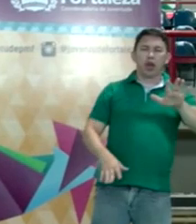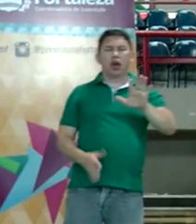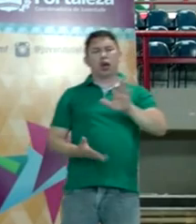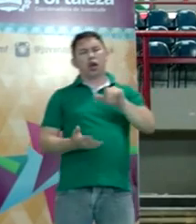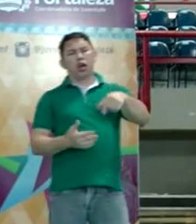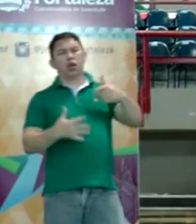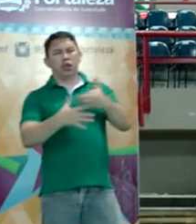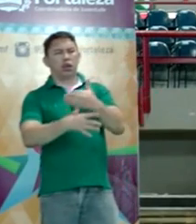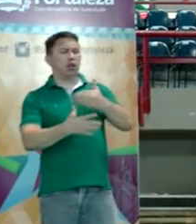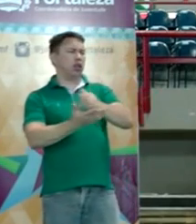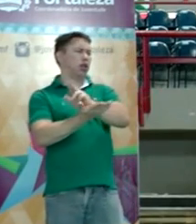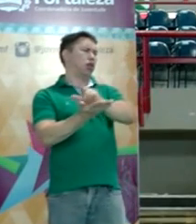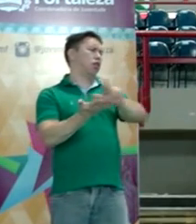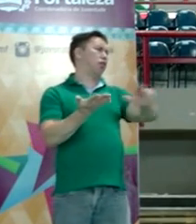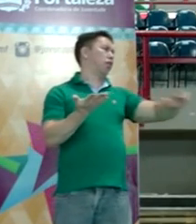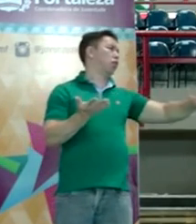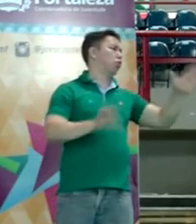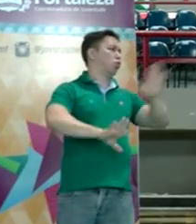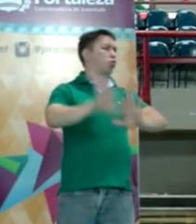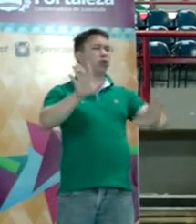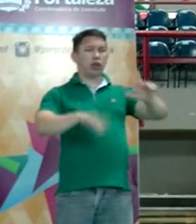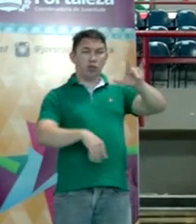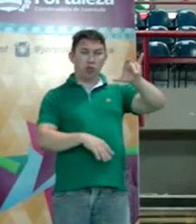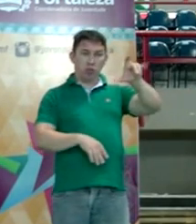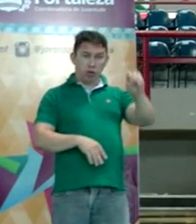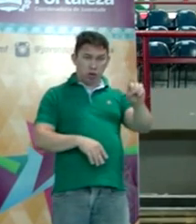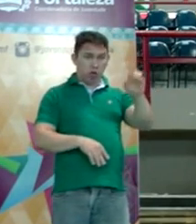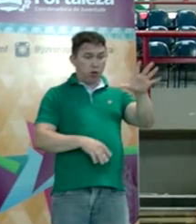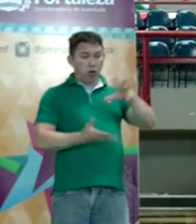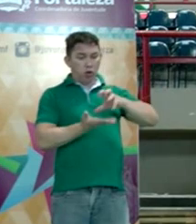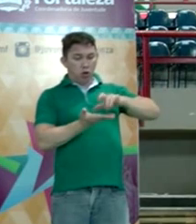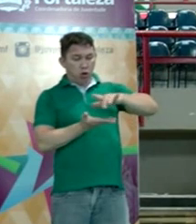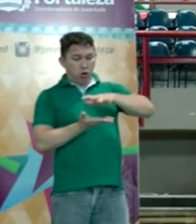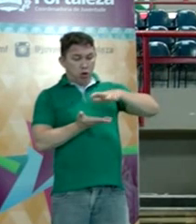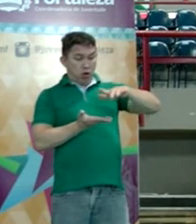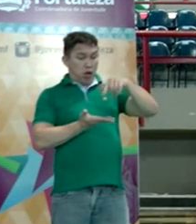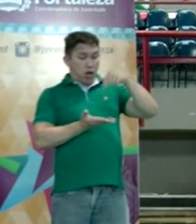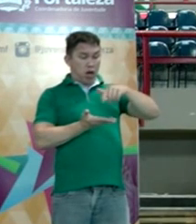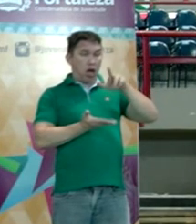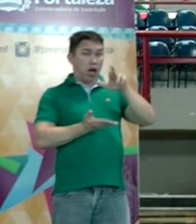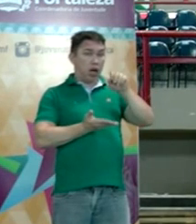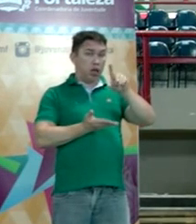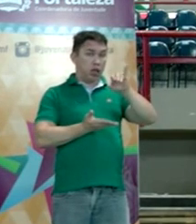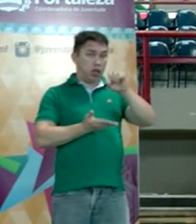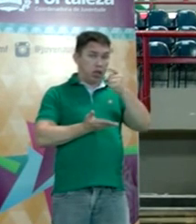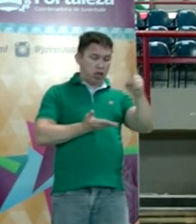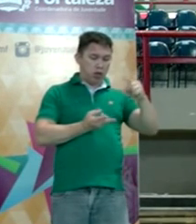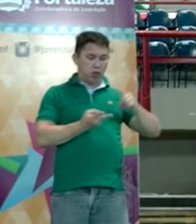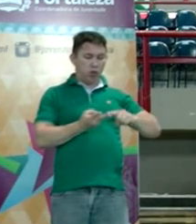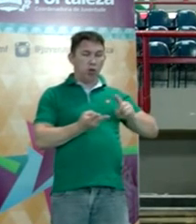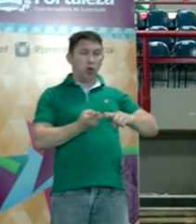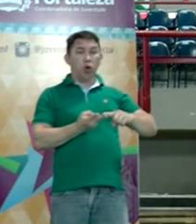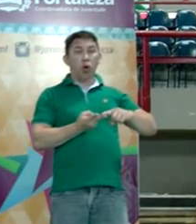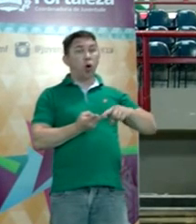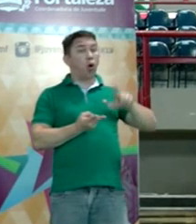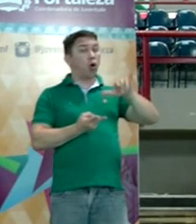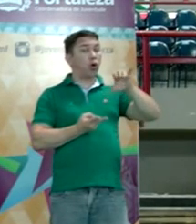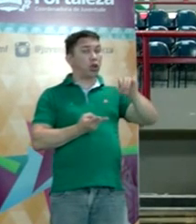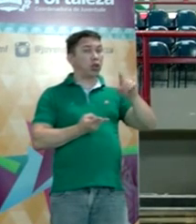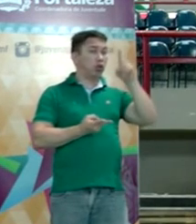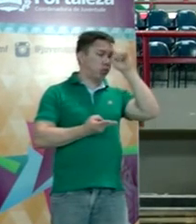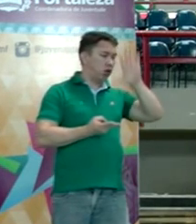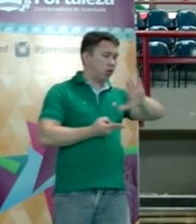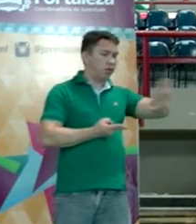lixo radioativo, não vou me referir a lixo hospitalar, esses lixos especiais. Vamos pensar só no